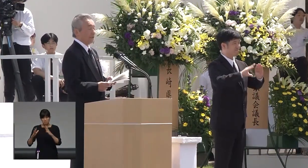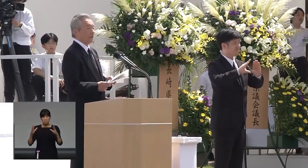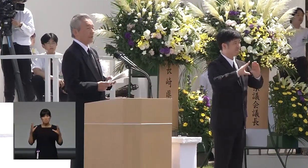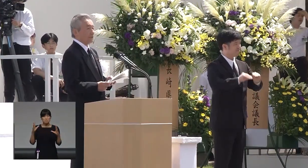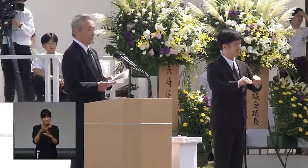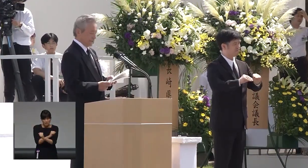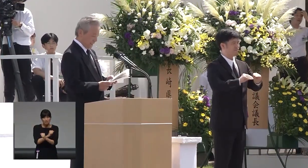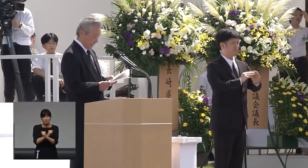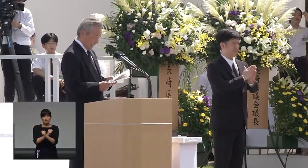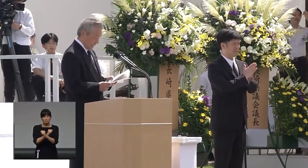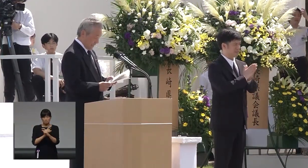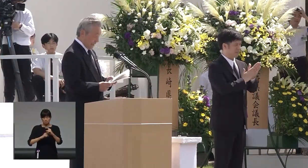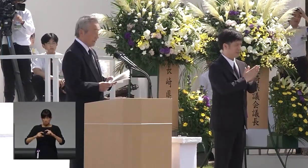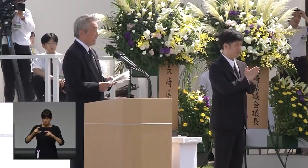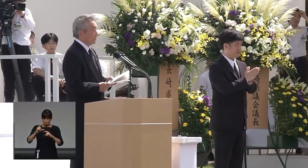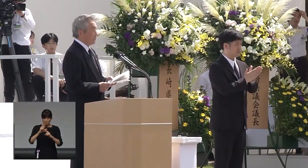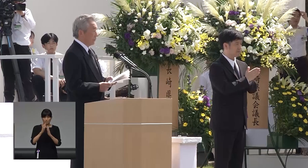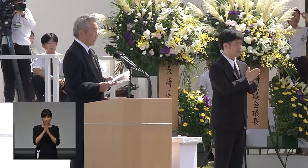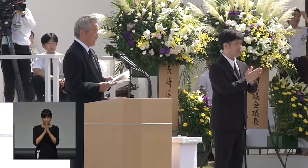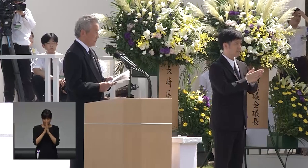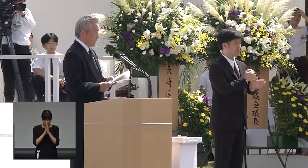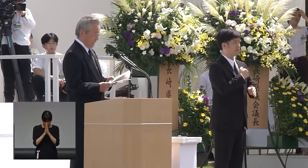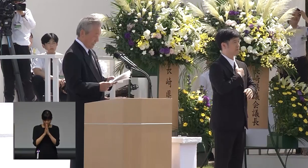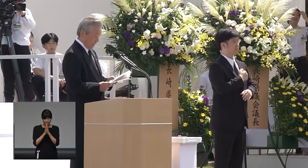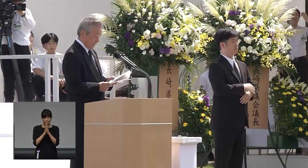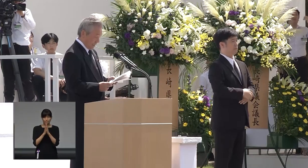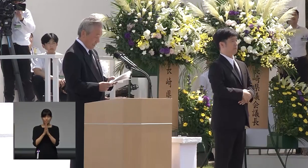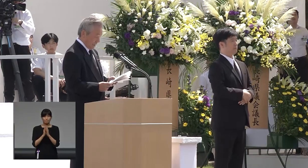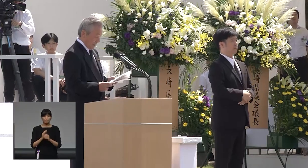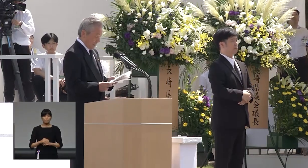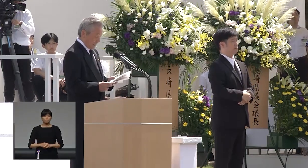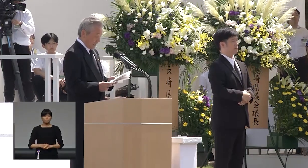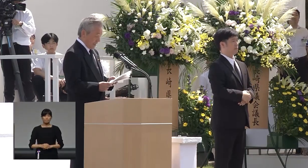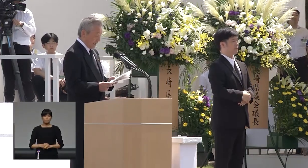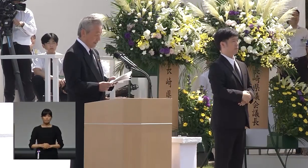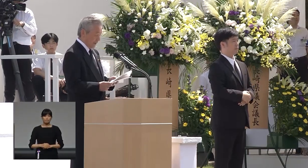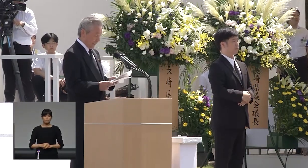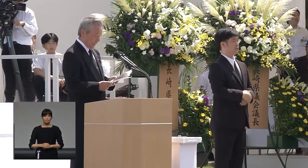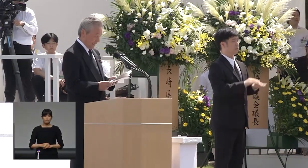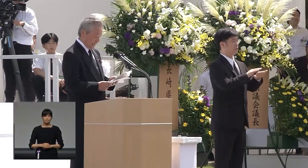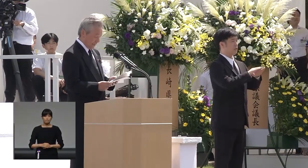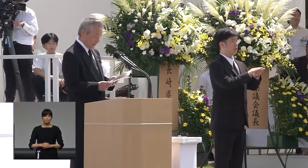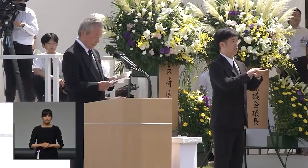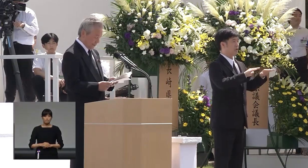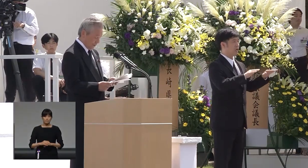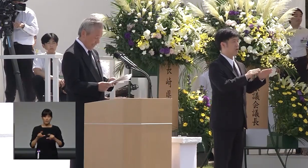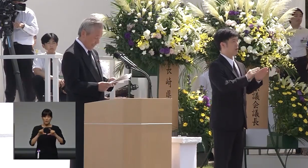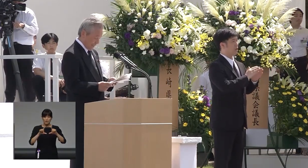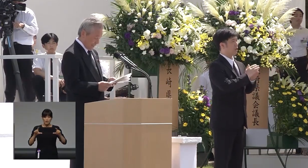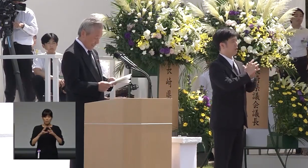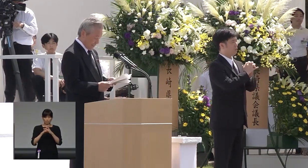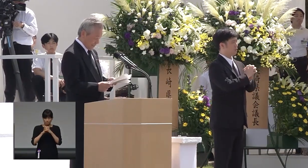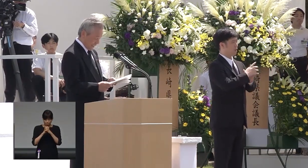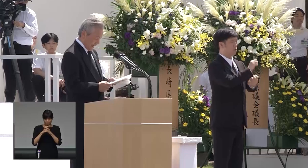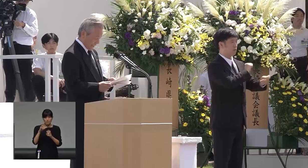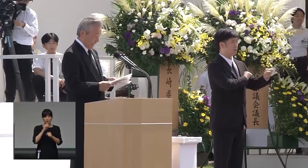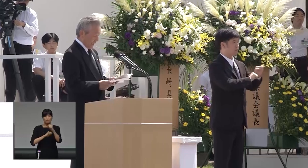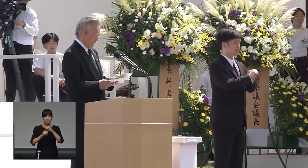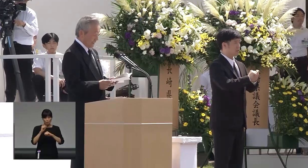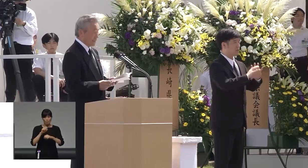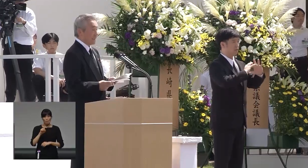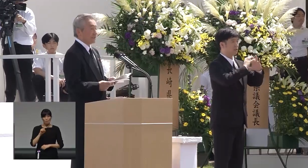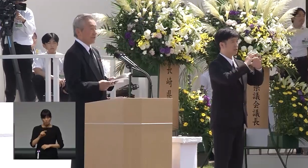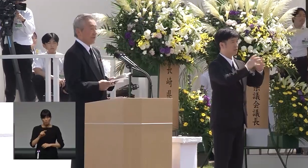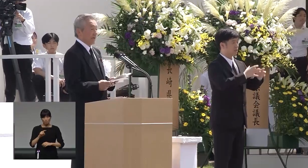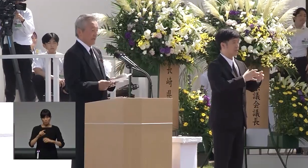を切に願うところです併用を願う活動は世界